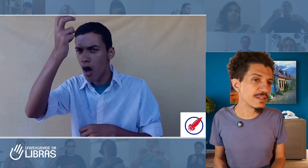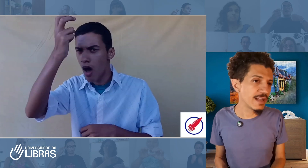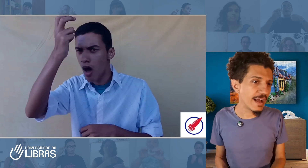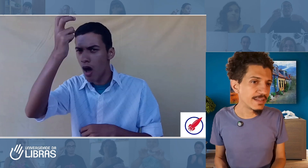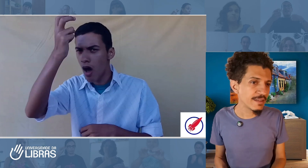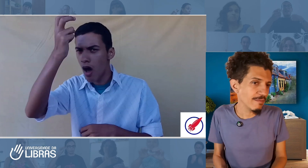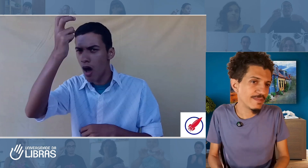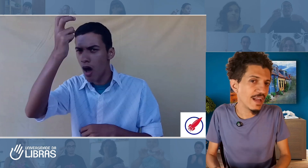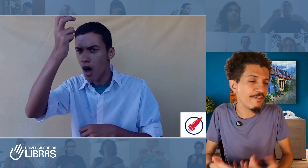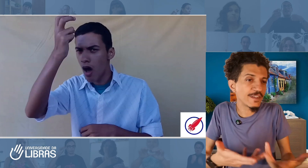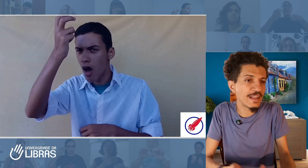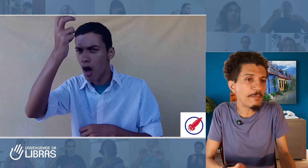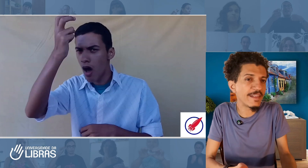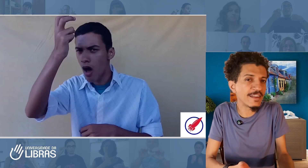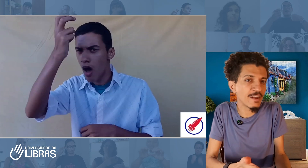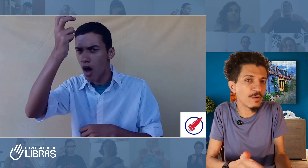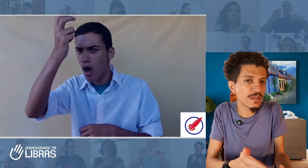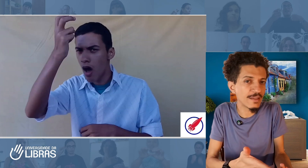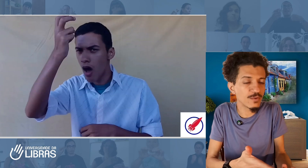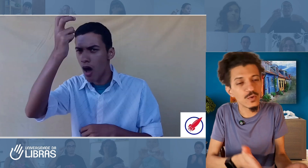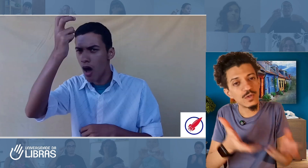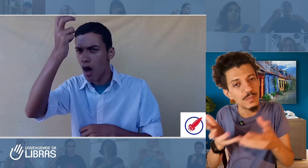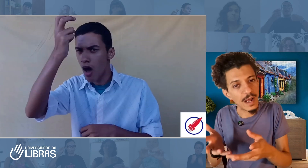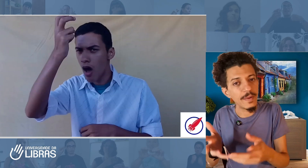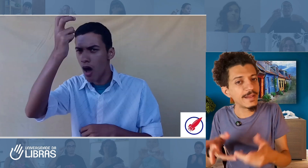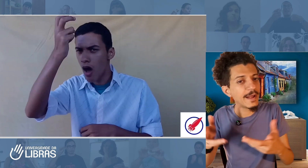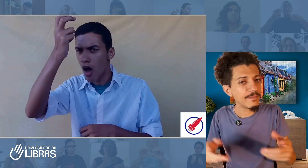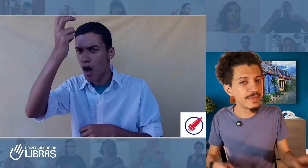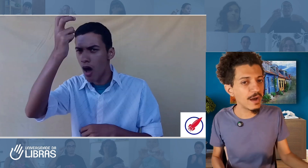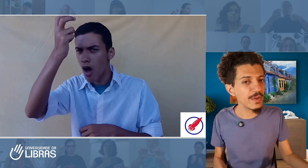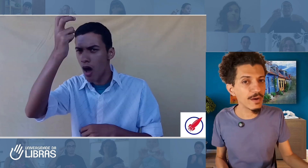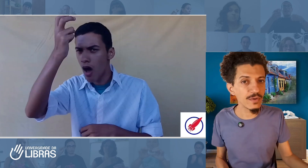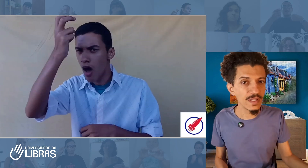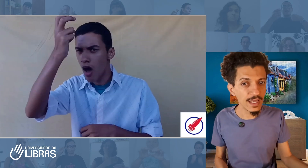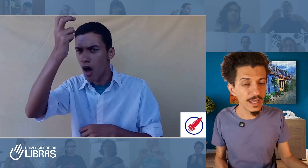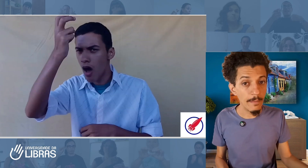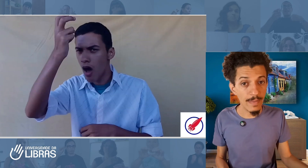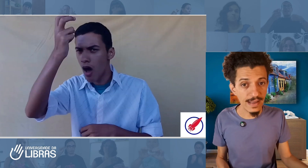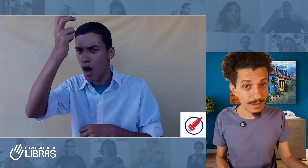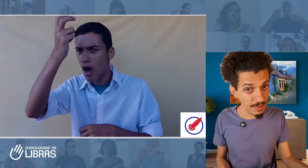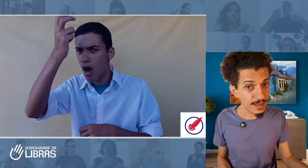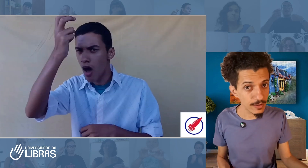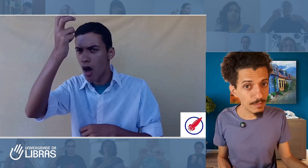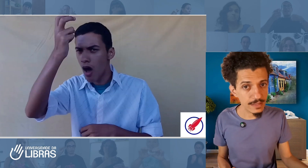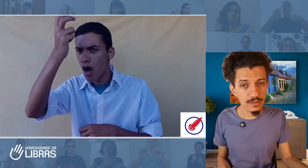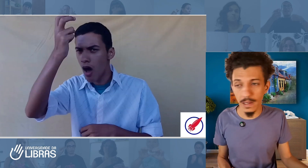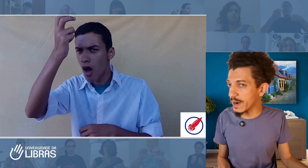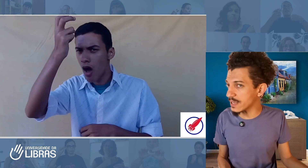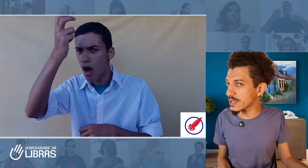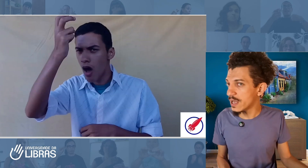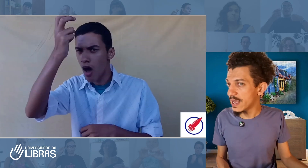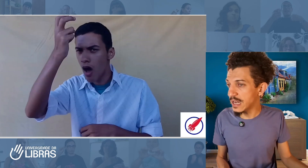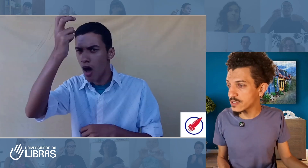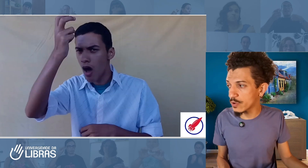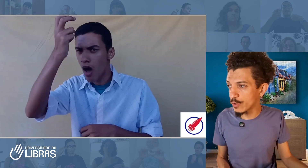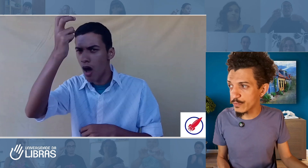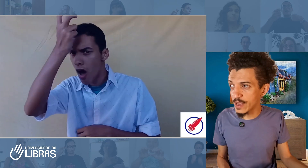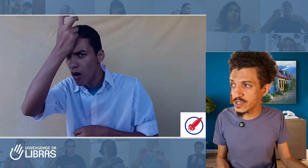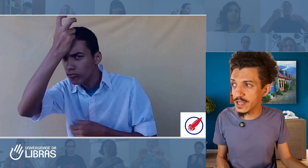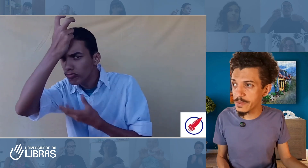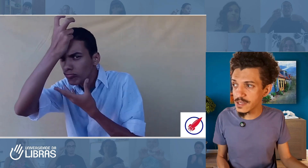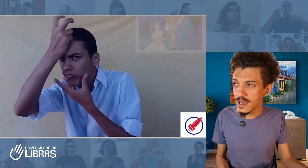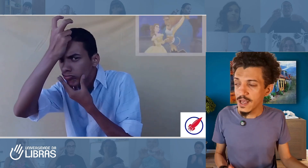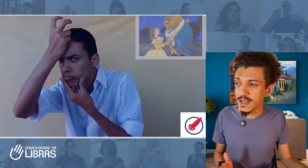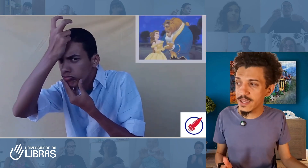língua de sinais. Então, se ele fosse depender de ter contato com surdos para aprender, não ia conseguir. Mas, aplicando o método na prática, ele se tornou